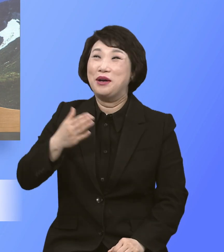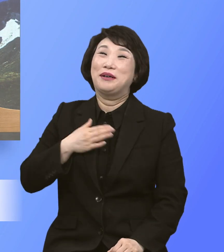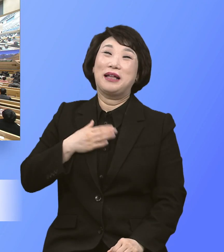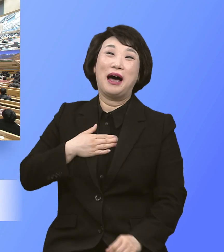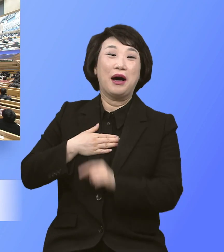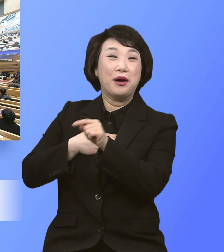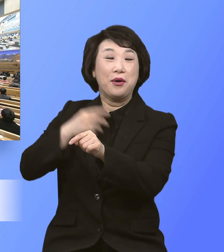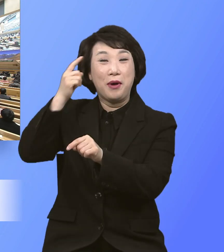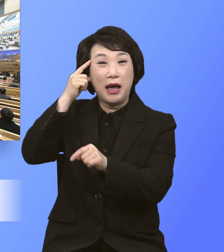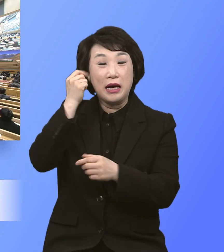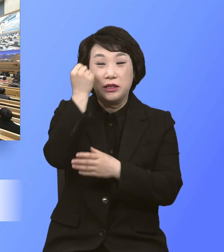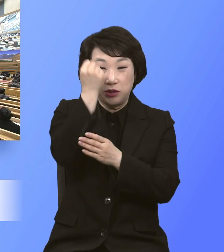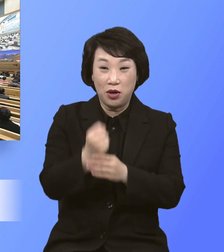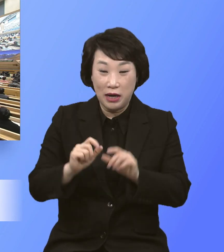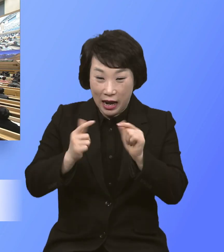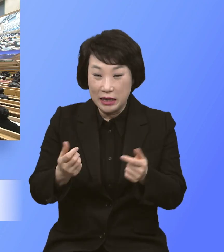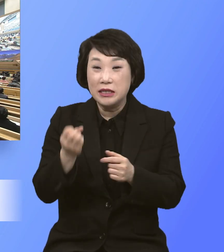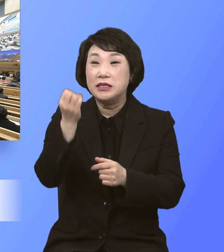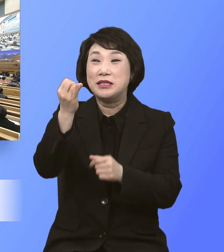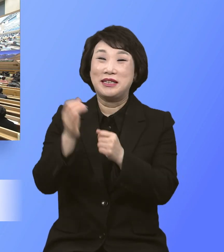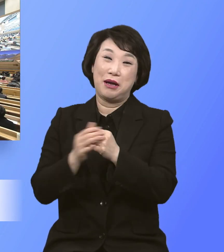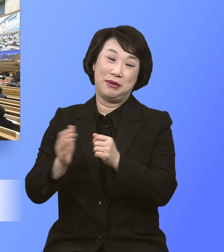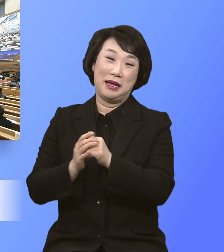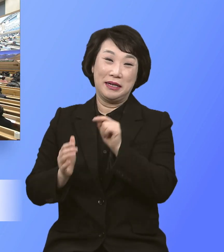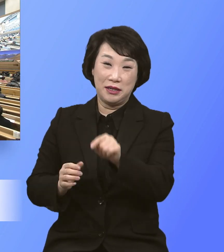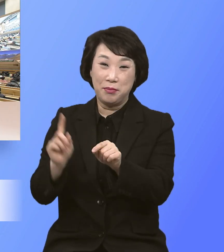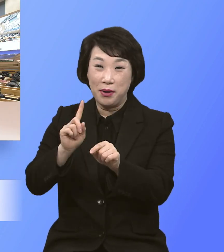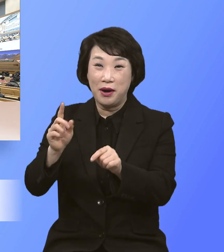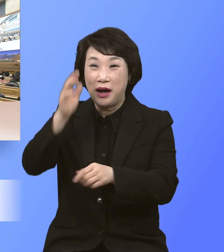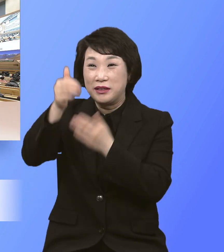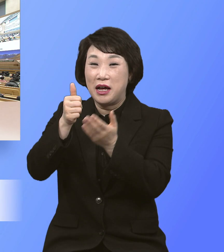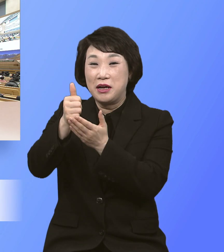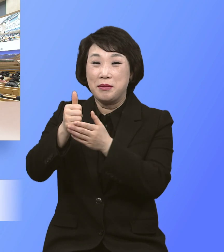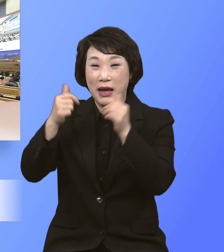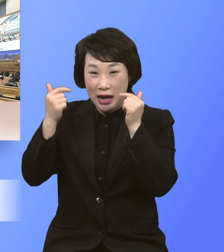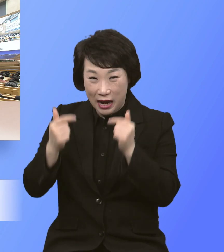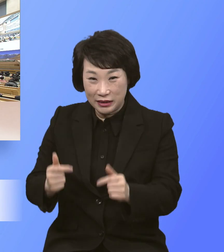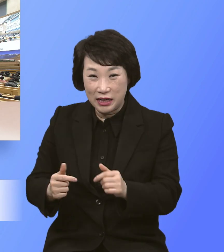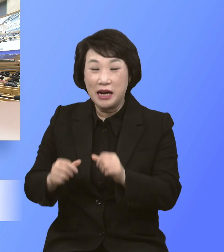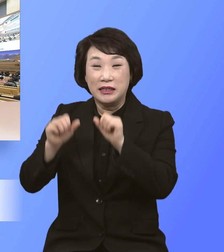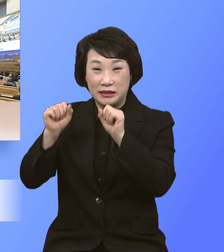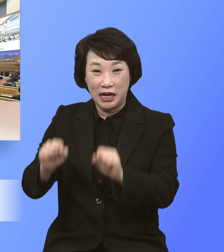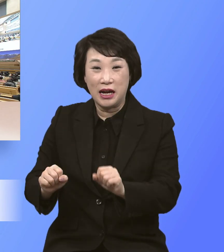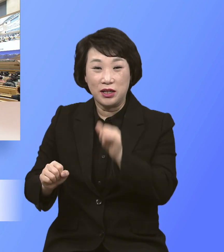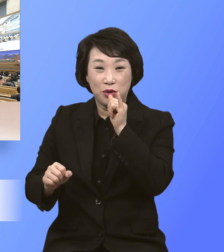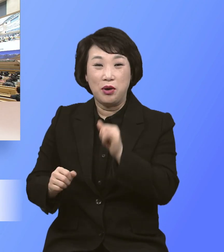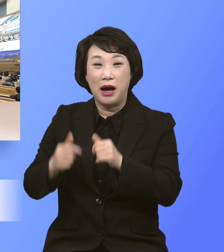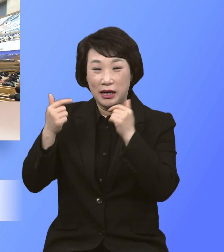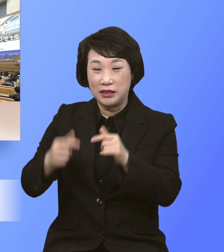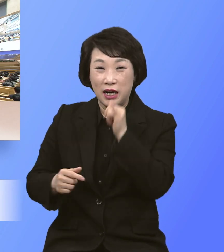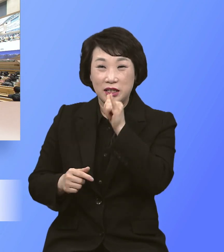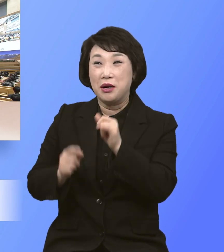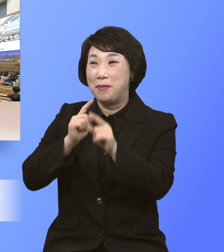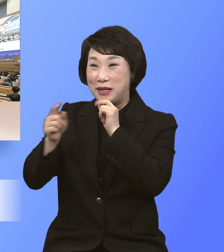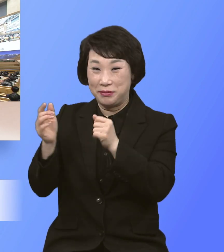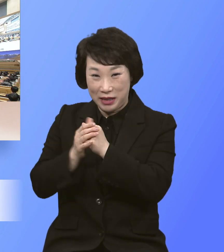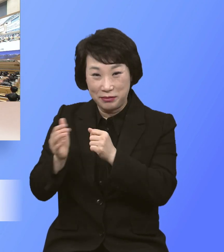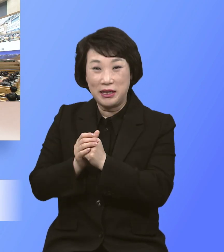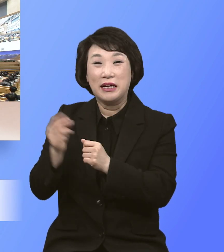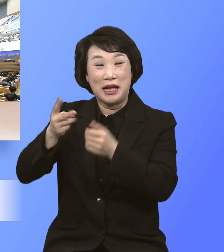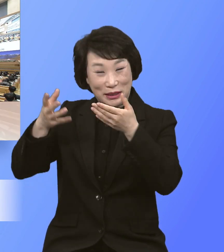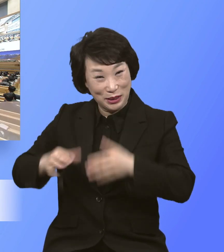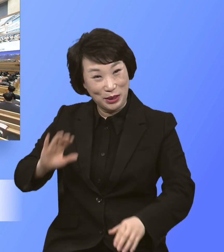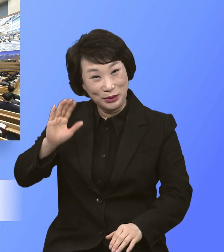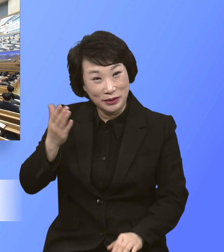된 것도 썩지 아니할 씨로 된 것이니 하나님의 살아있고 항상 있는 말씀으로 된